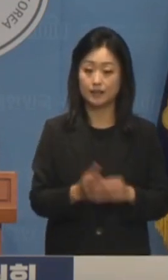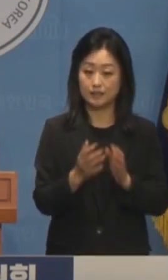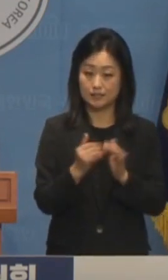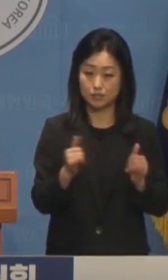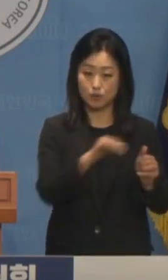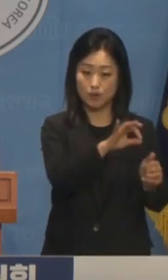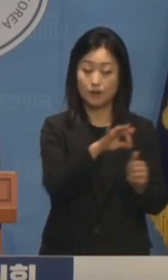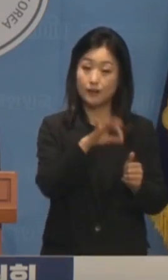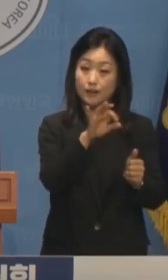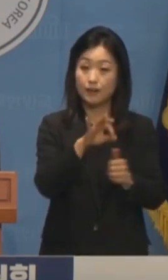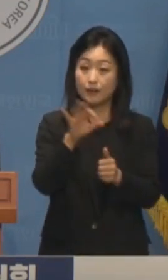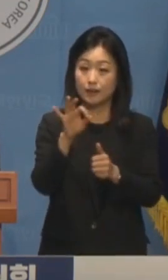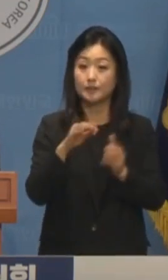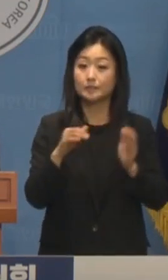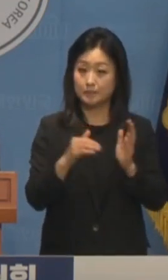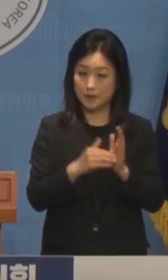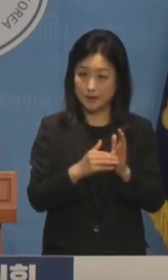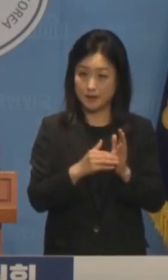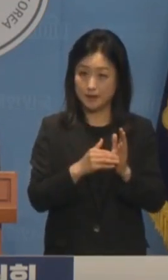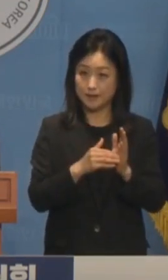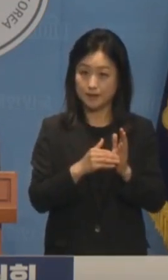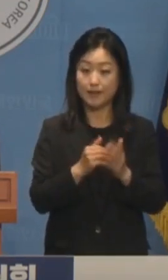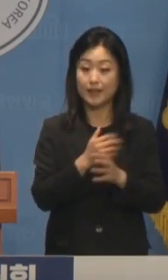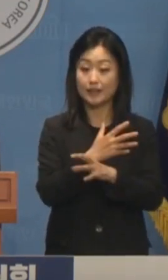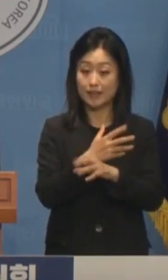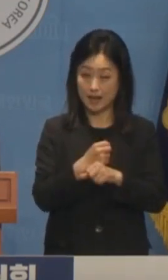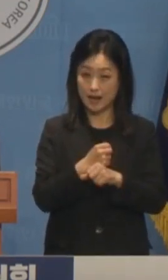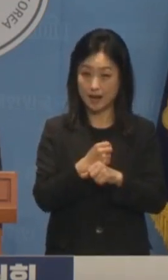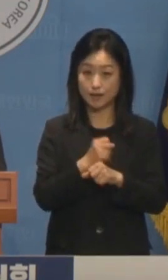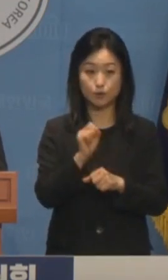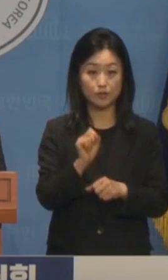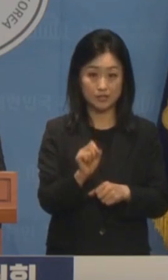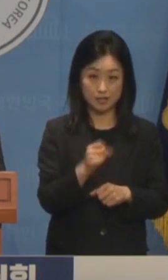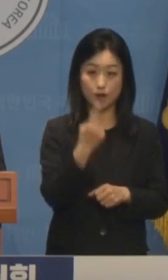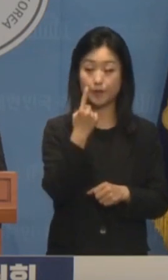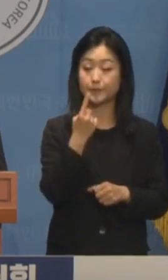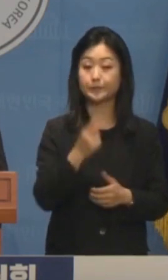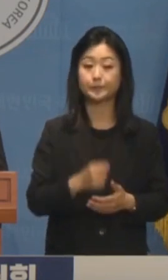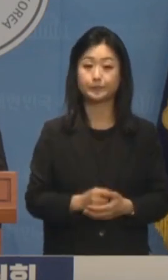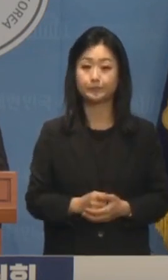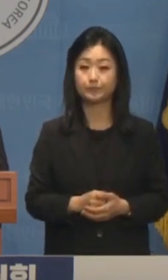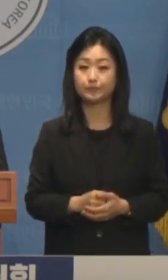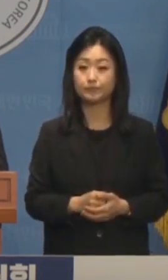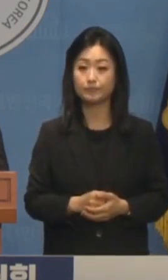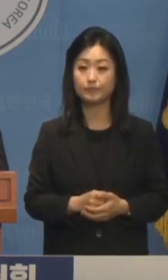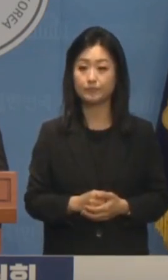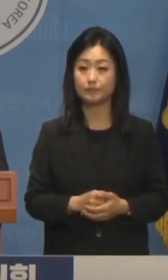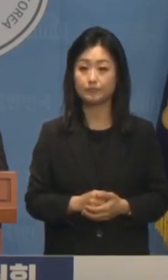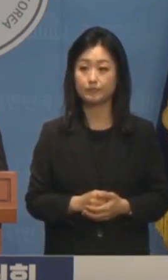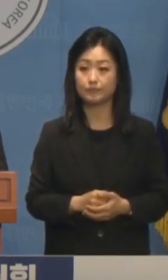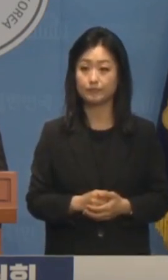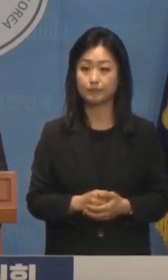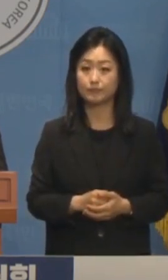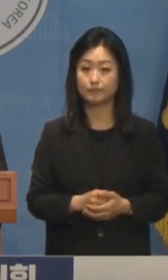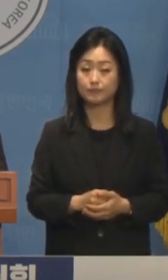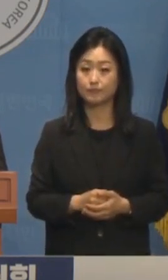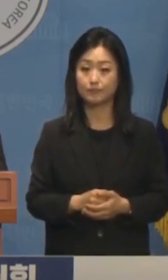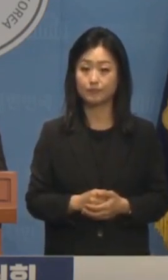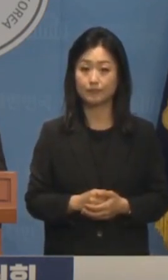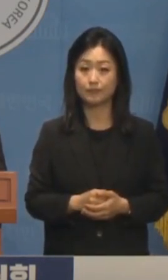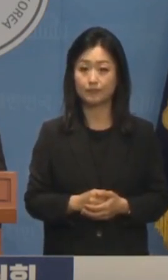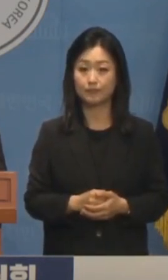인원들을 확충하고 저희는 이 계약에 있어서 그다음 계약은 페널티가 있는 계약이었기